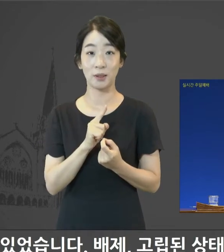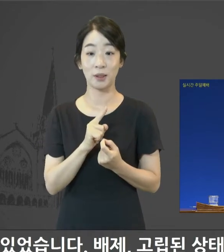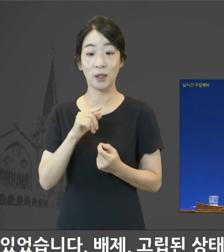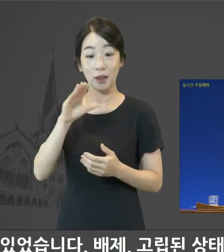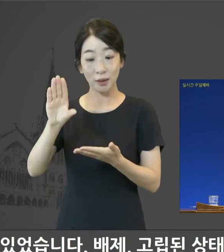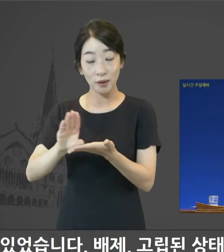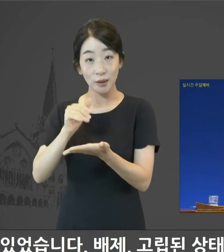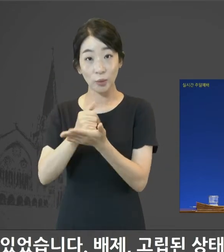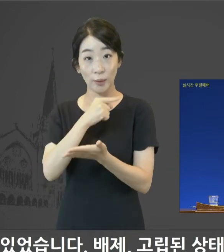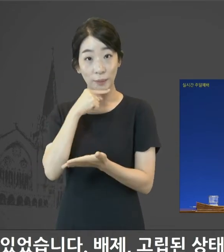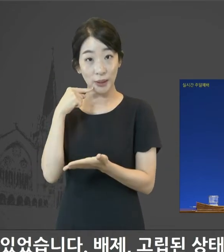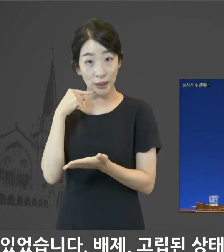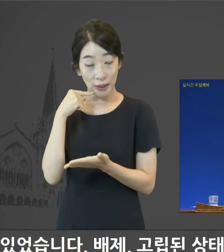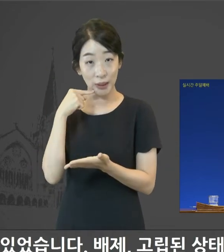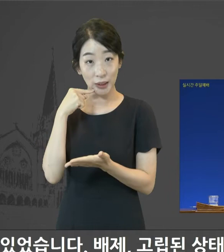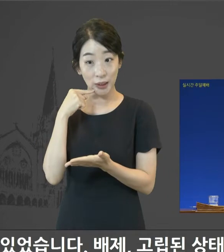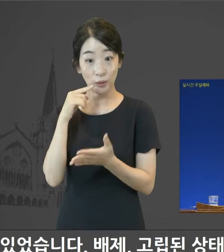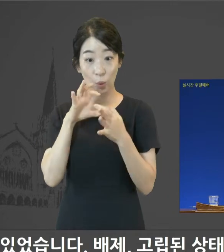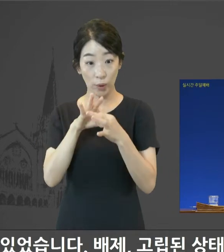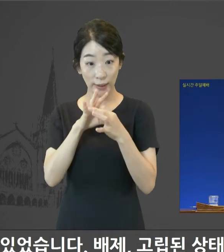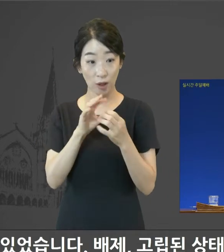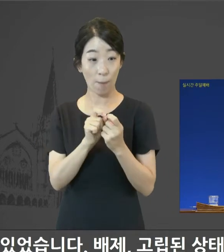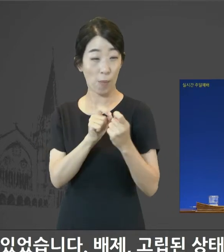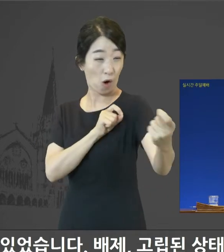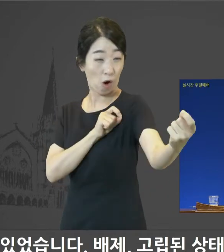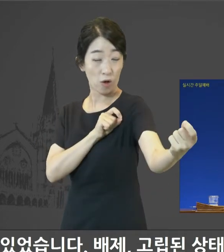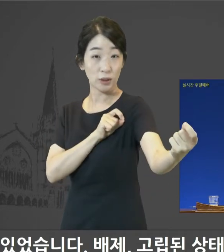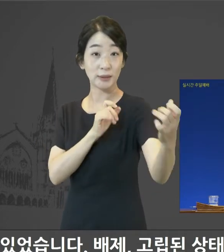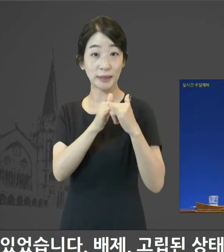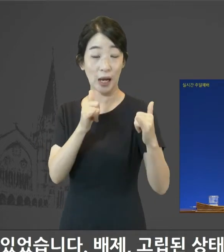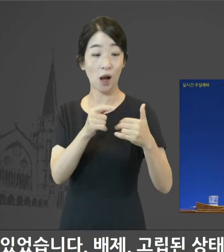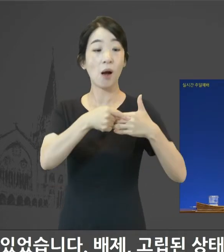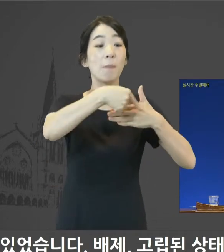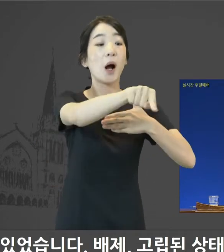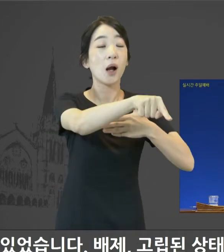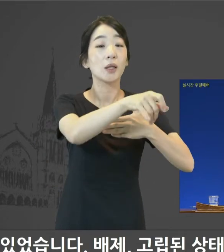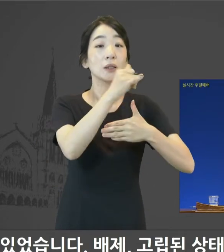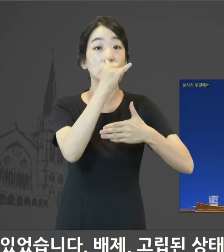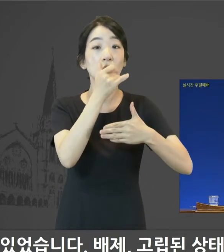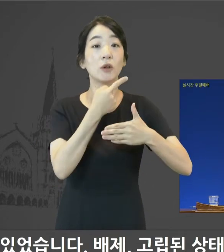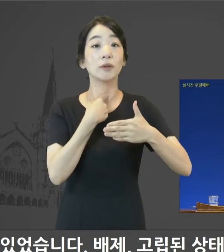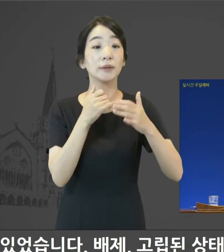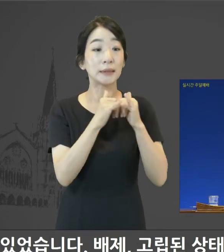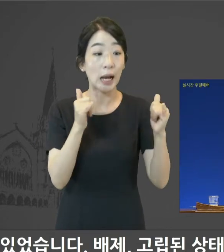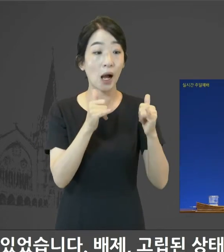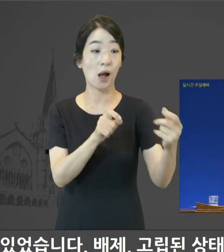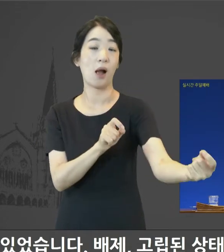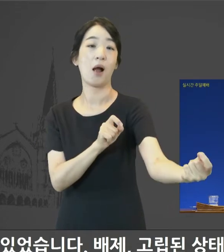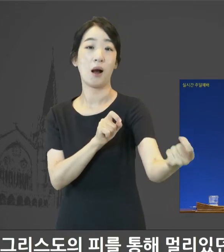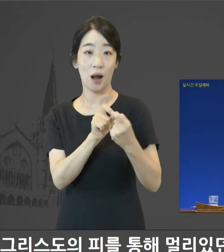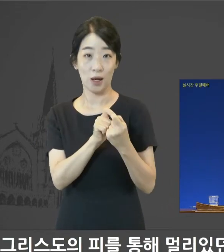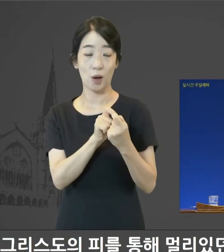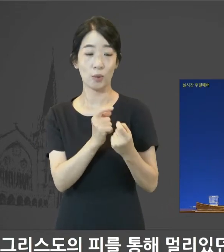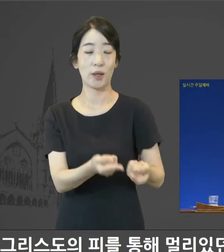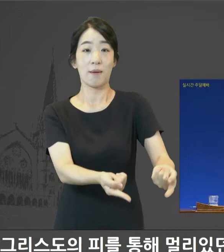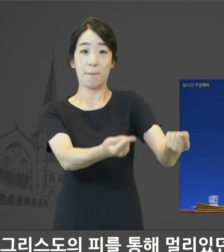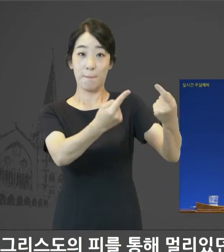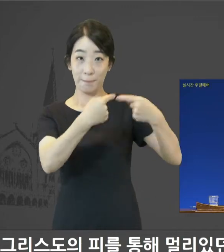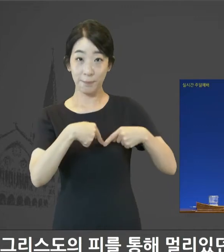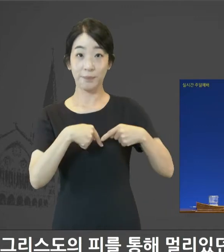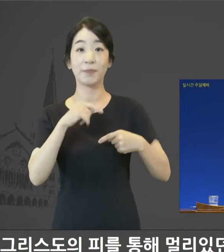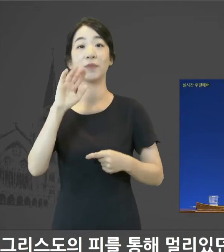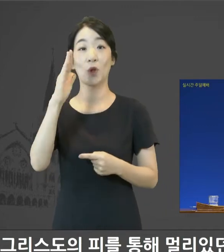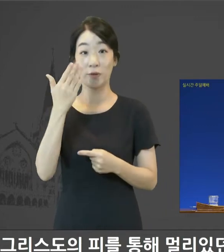통해서 멀리 있던 자들이 안으로 들어올 수 있게 되었다. 이것이 지난주 말씀의 시작이었죠.